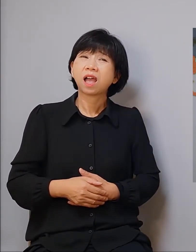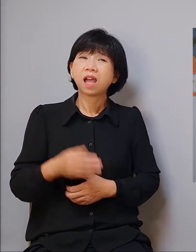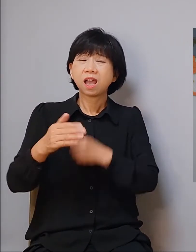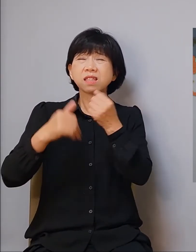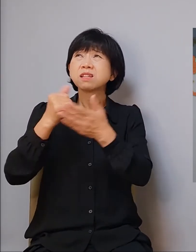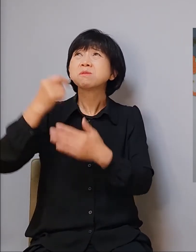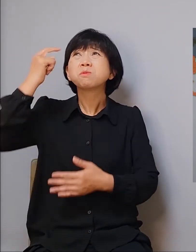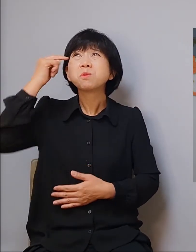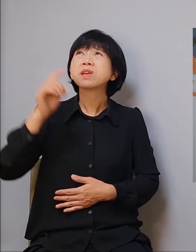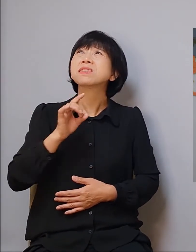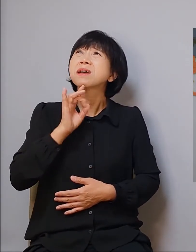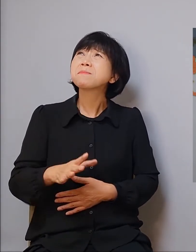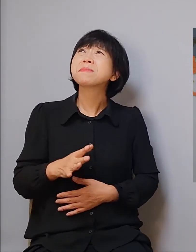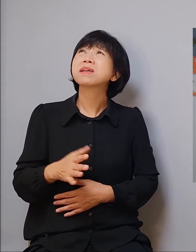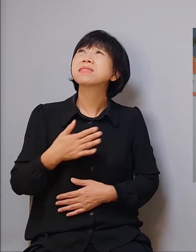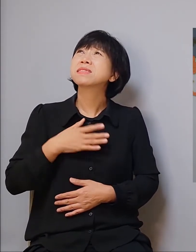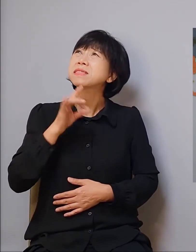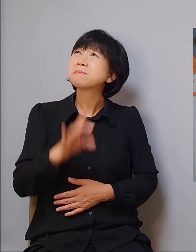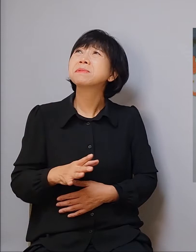하나님 왜 나만 이럽니까?